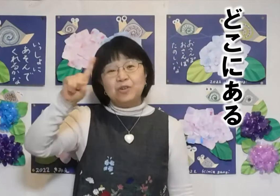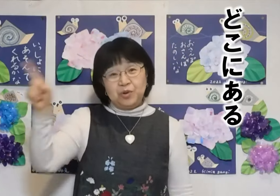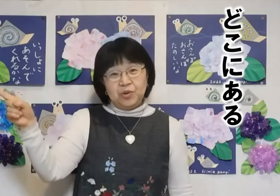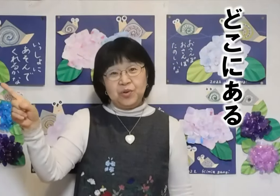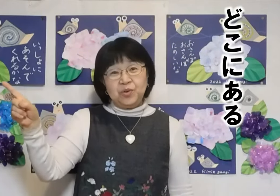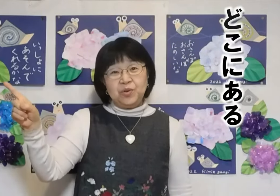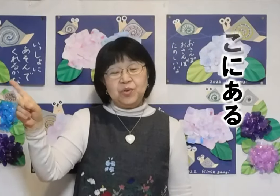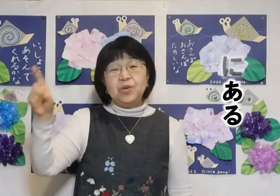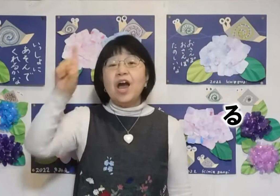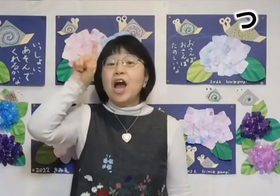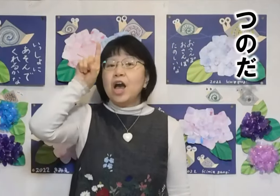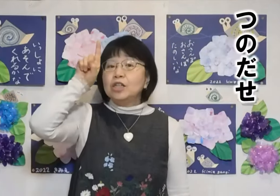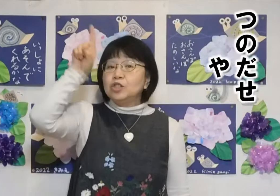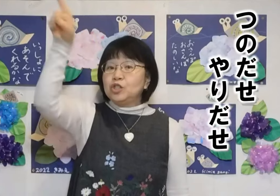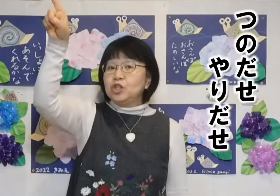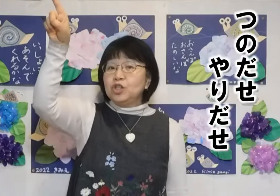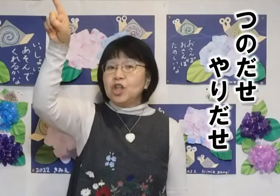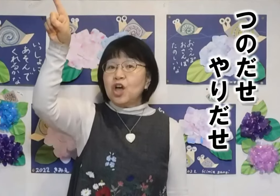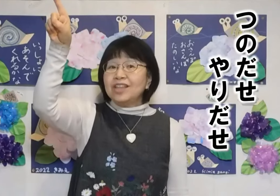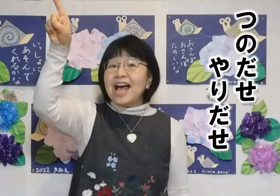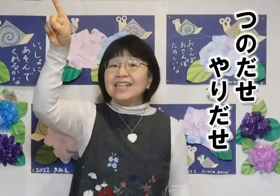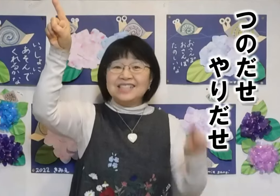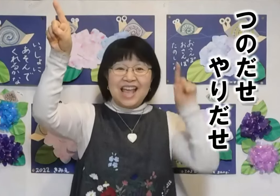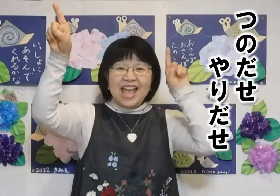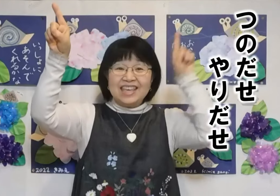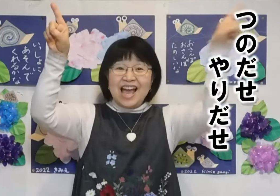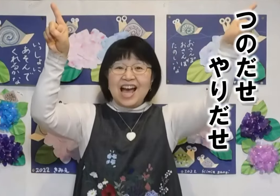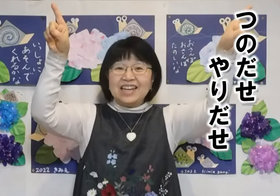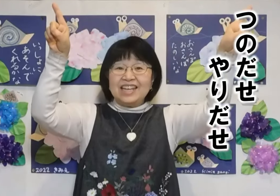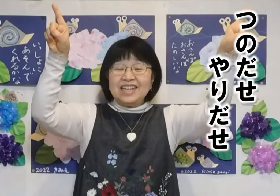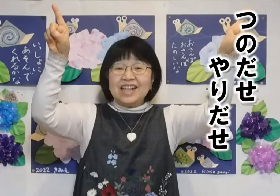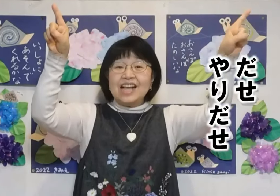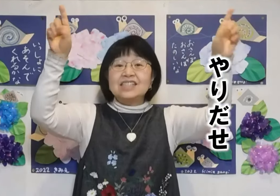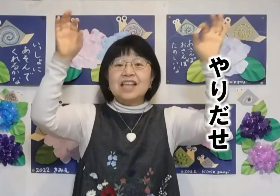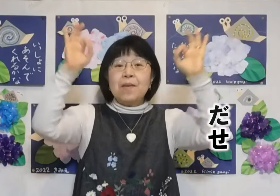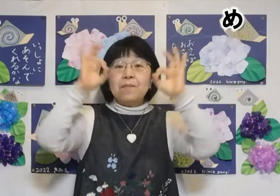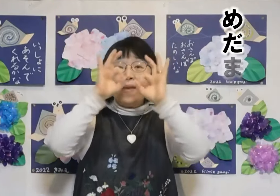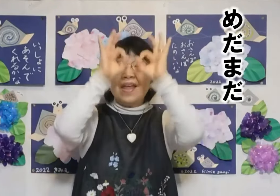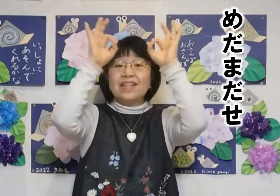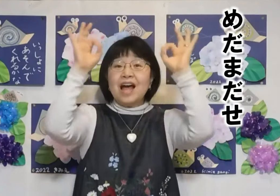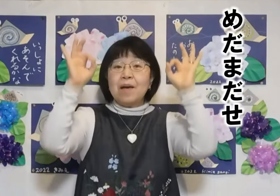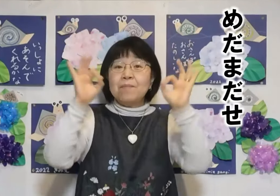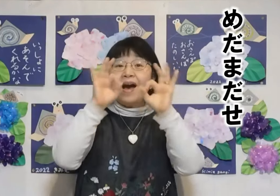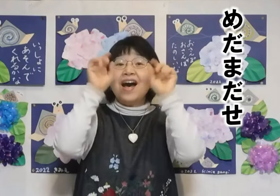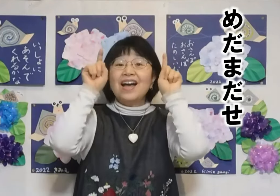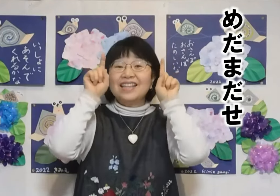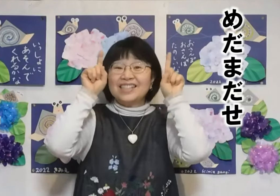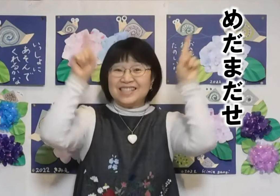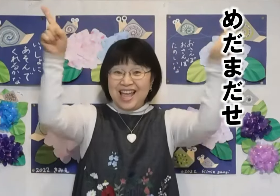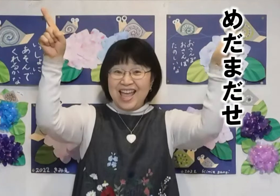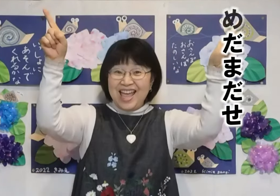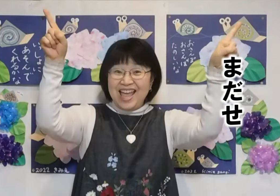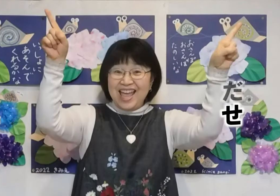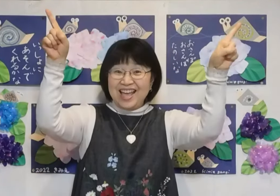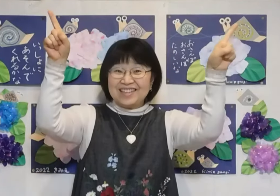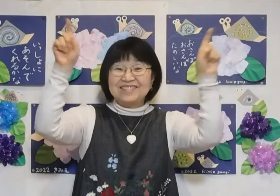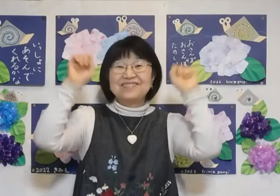、角出せ槍出せ目玉出せ。